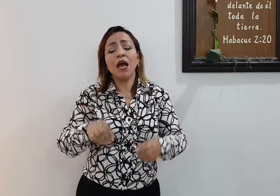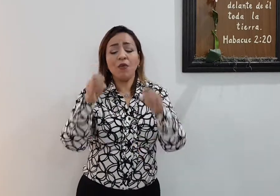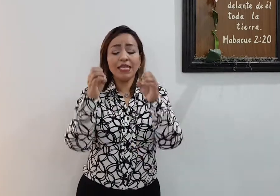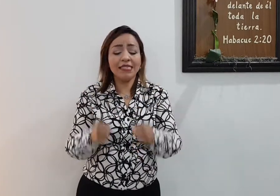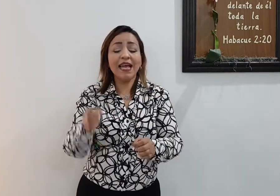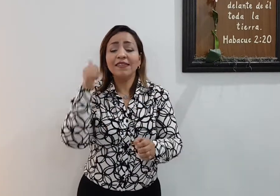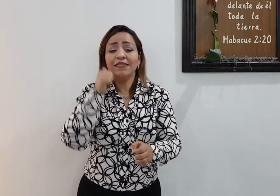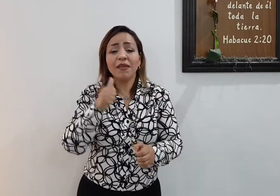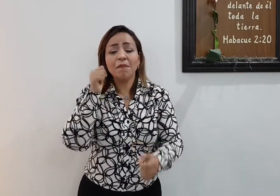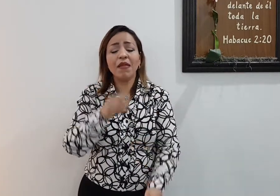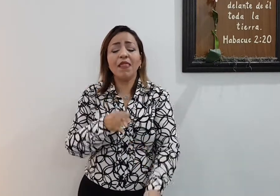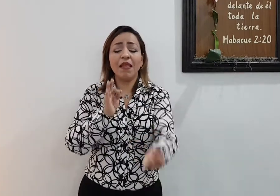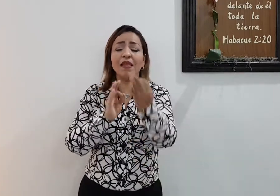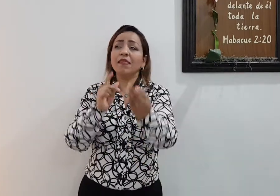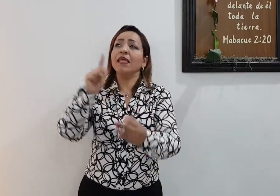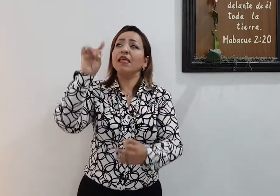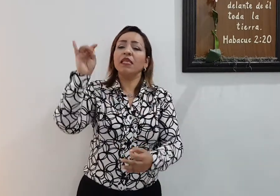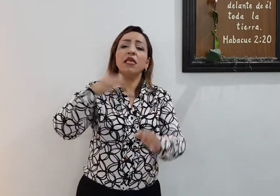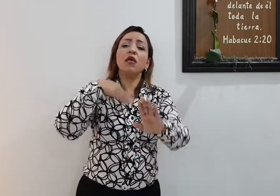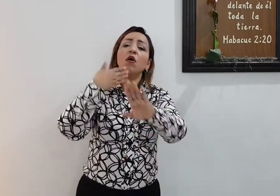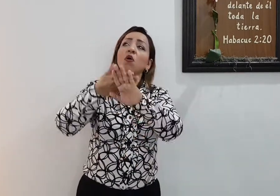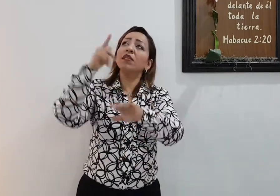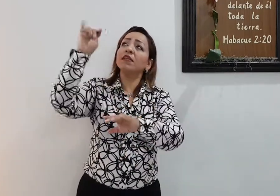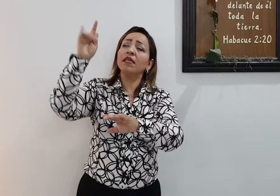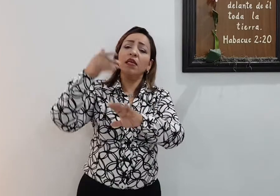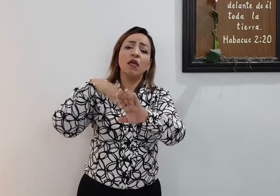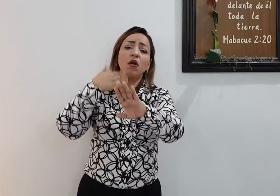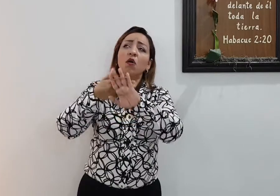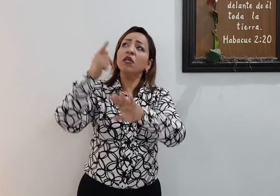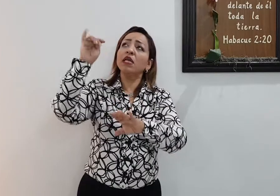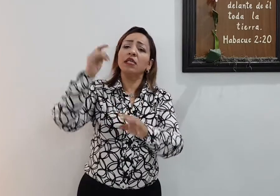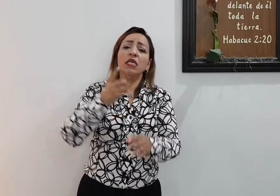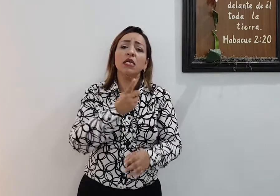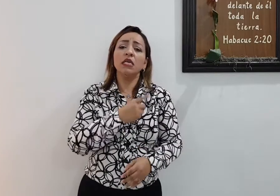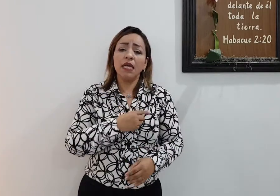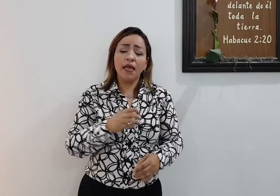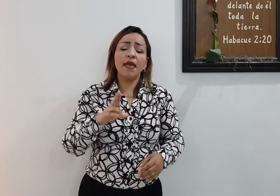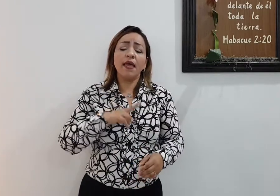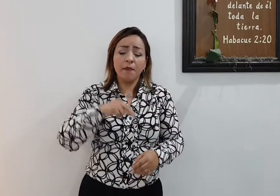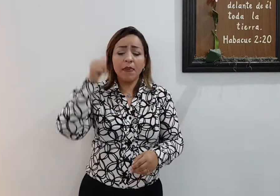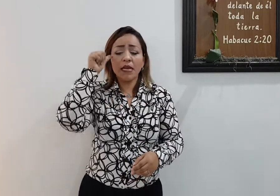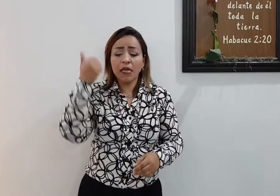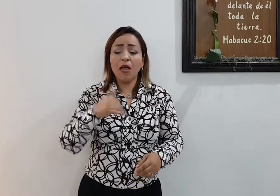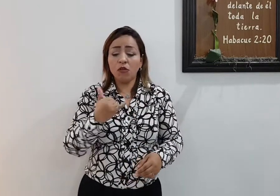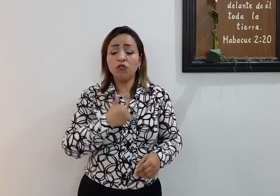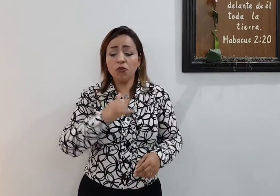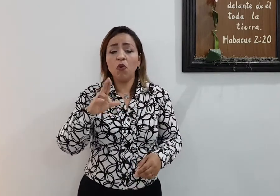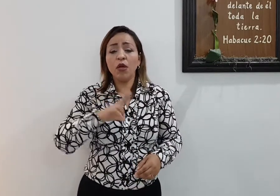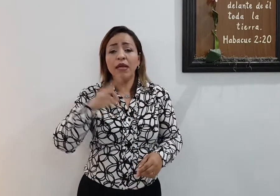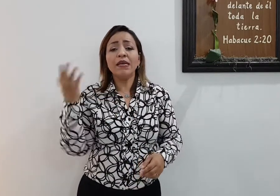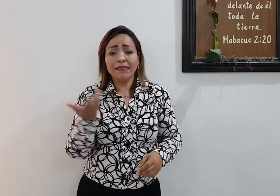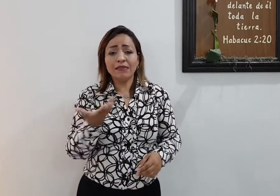ti solo he pecado y he hecho lo malo delante de tus ojos.